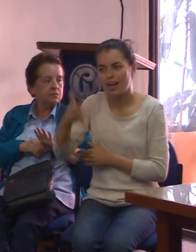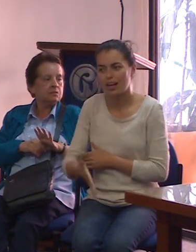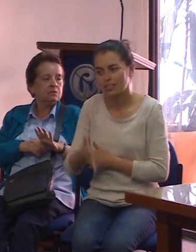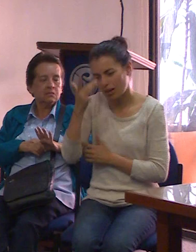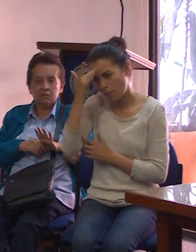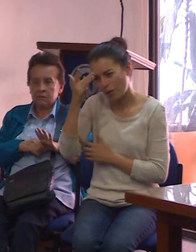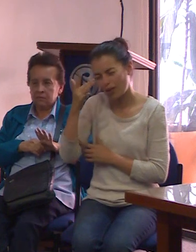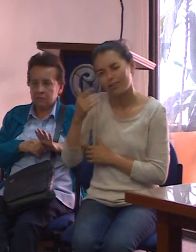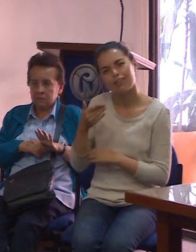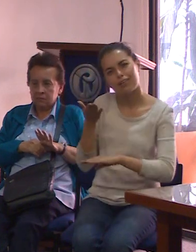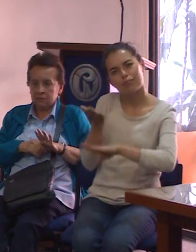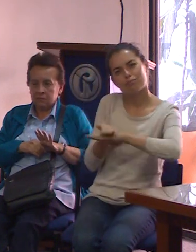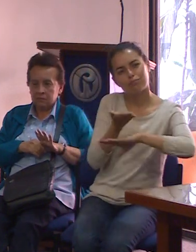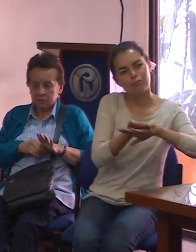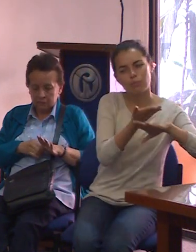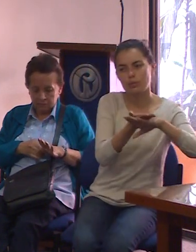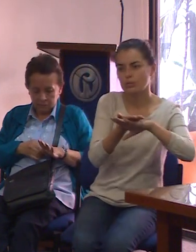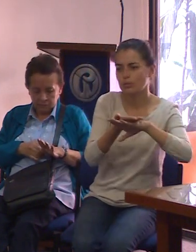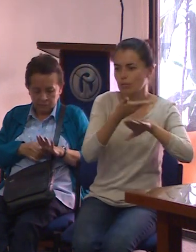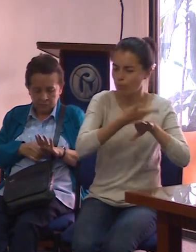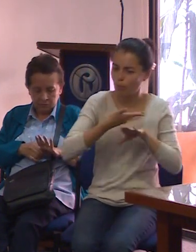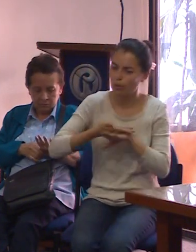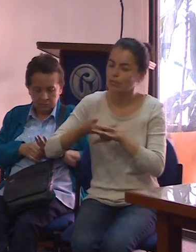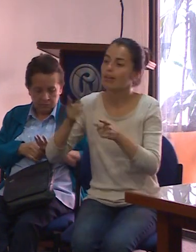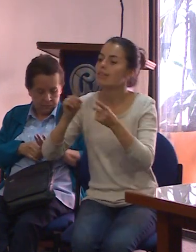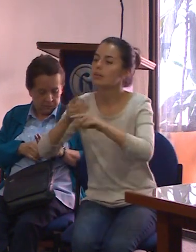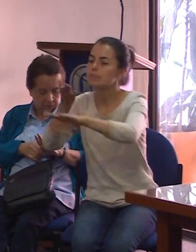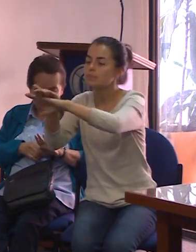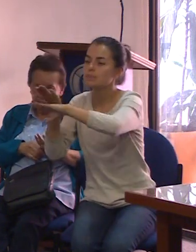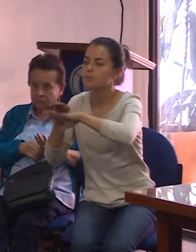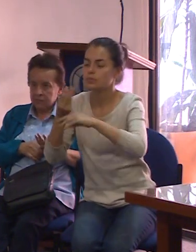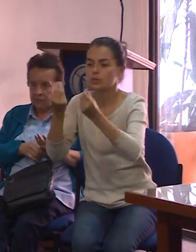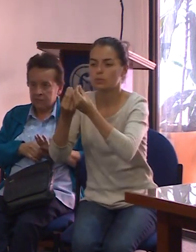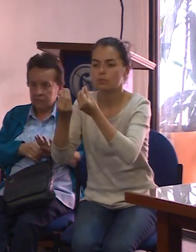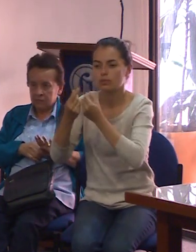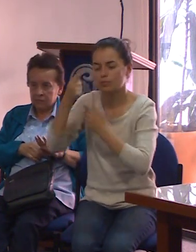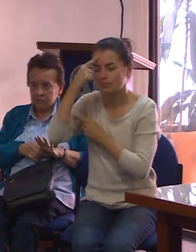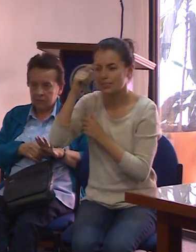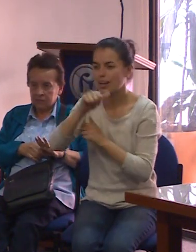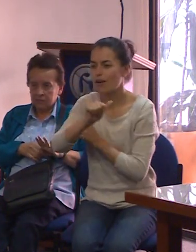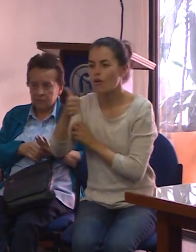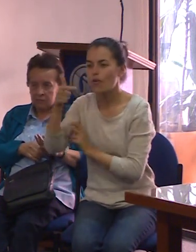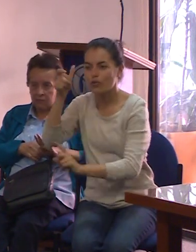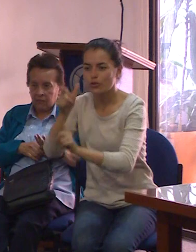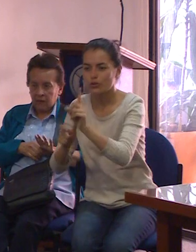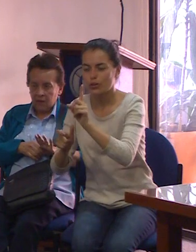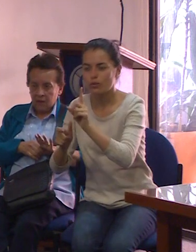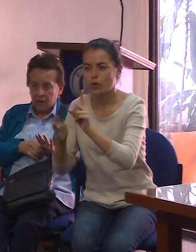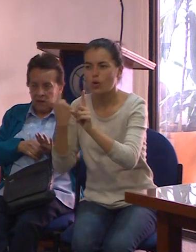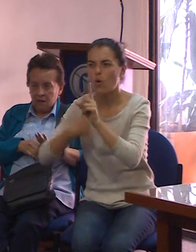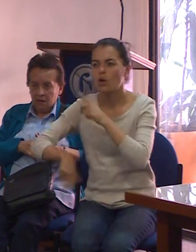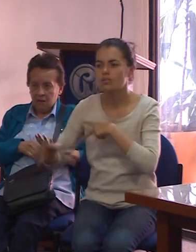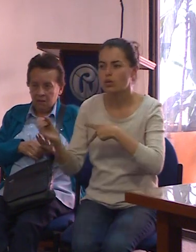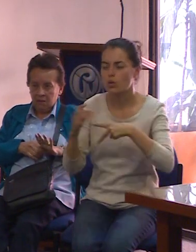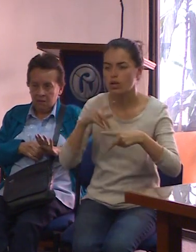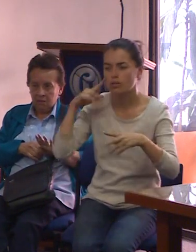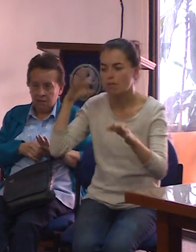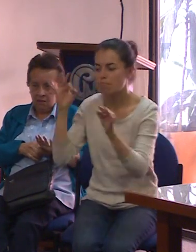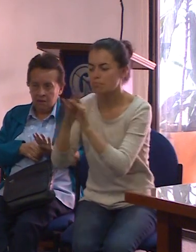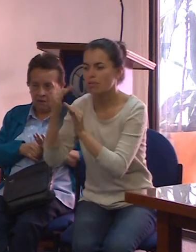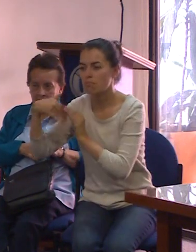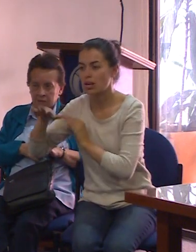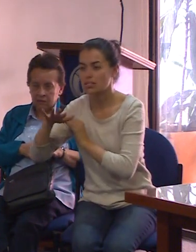las líneas? Y pues una propuesta también a los compañeros, a pensarse que existen otros sujetos y que la educación no solamente es en contextos